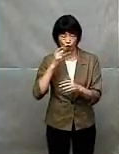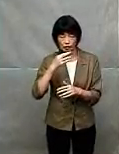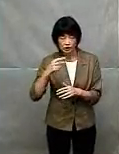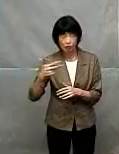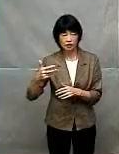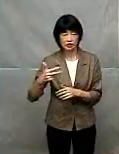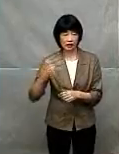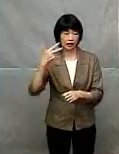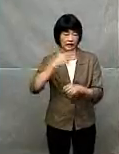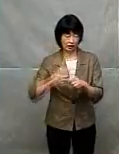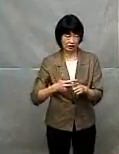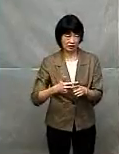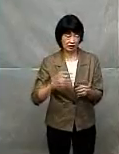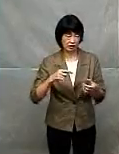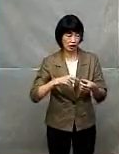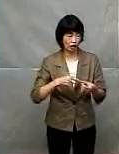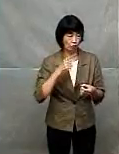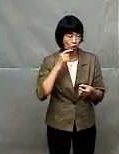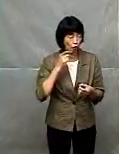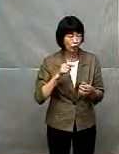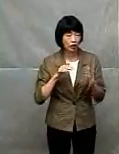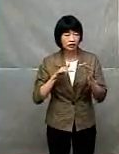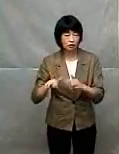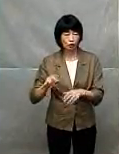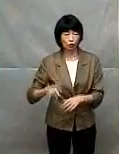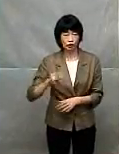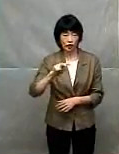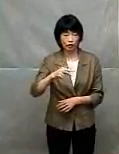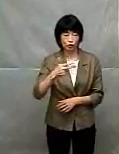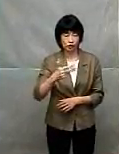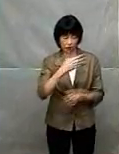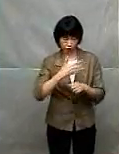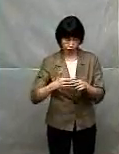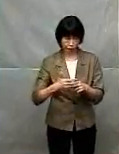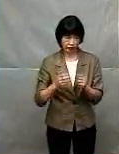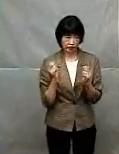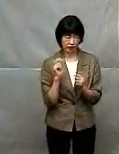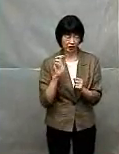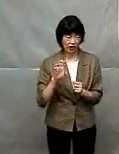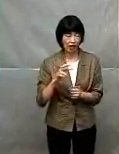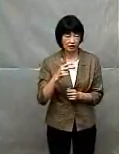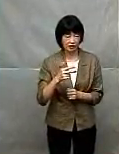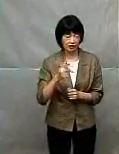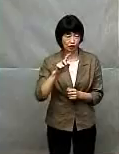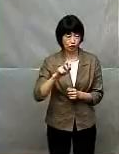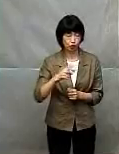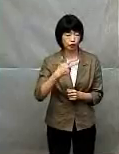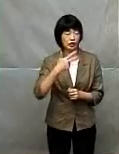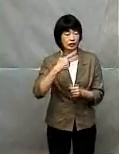7位、さくらんぼやお米が根強い人気の天童市が9位、寒河江市が17位と、